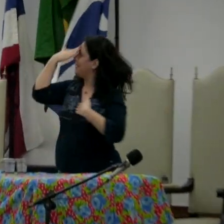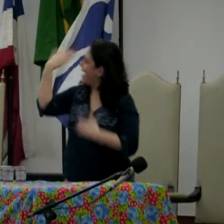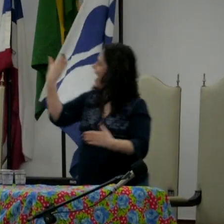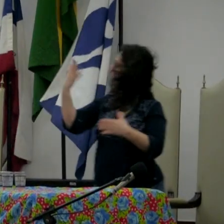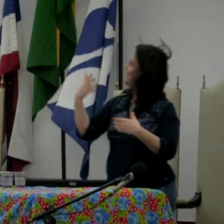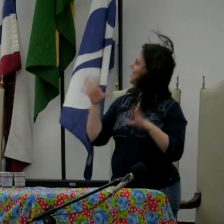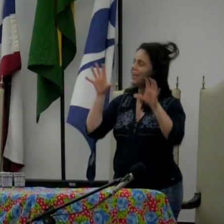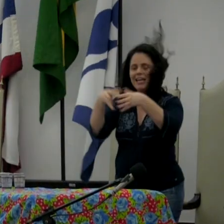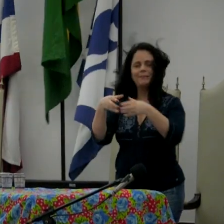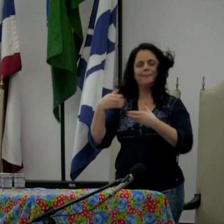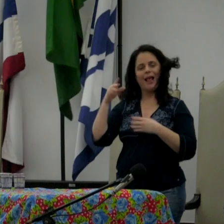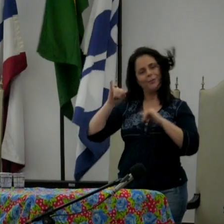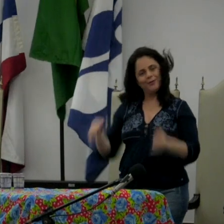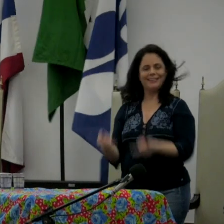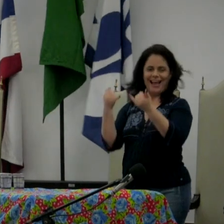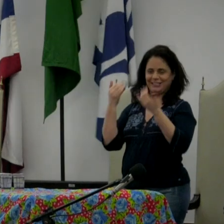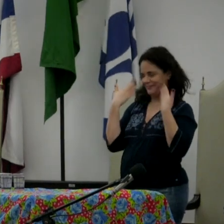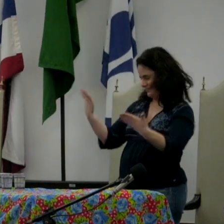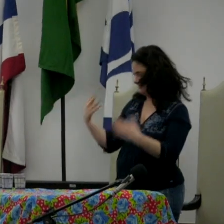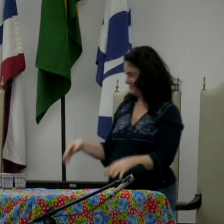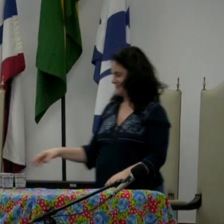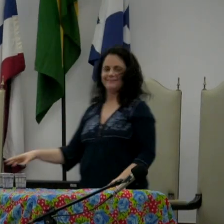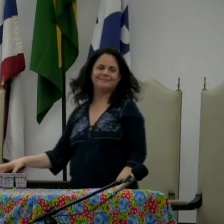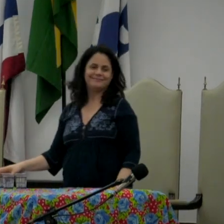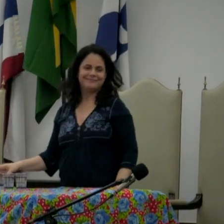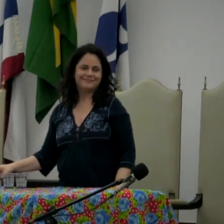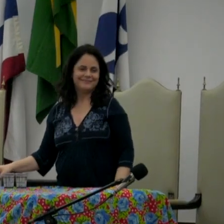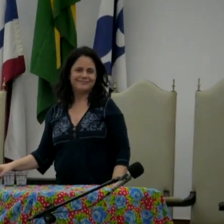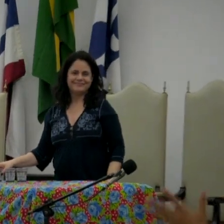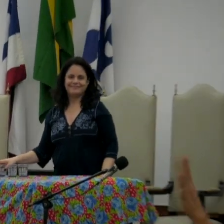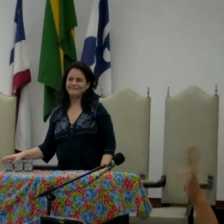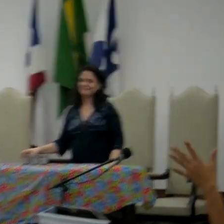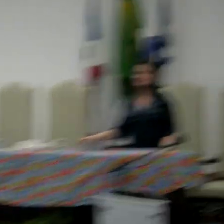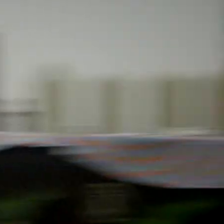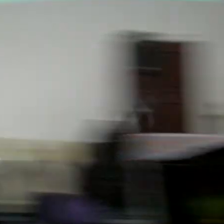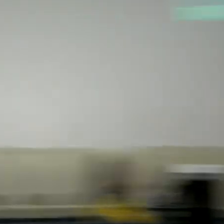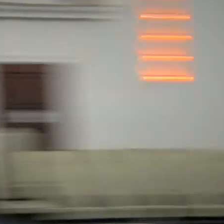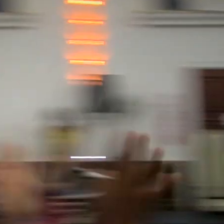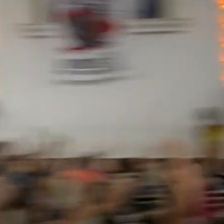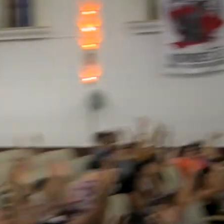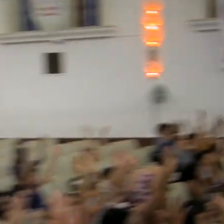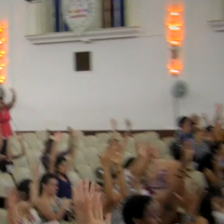povo surdo. Muito obrigada ao grupo e eu espero que vocês possam aproveitar essas informações.